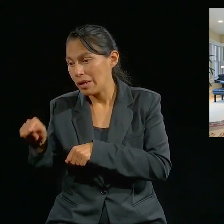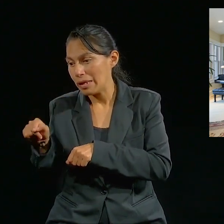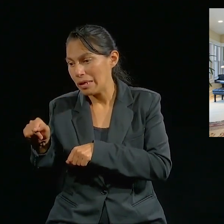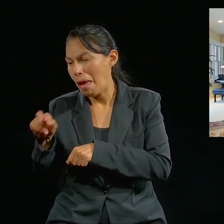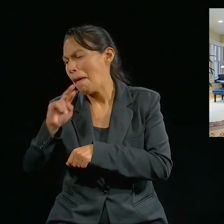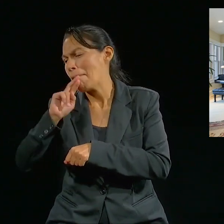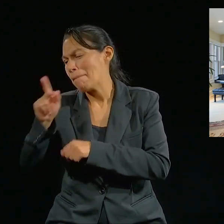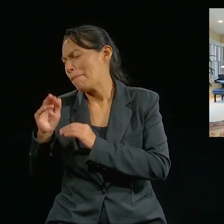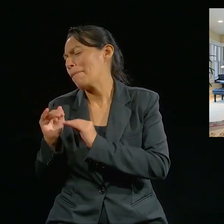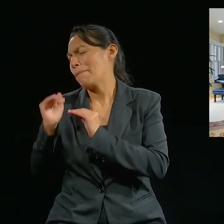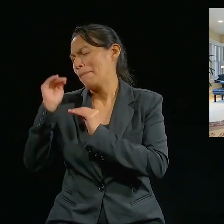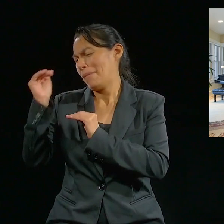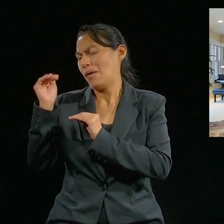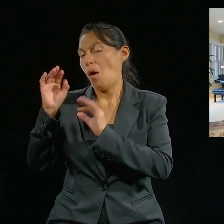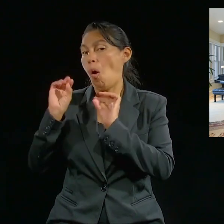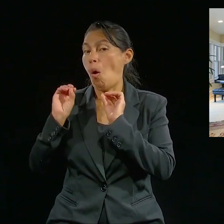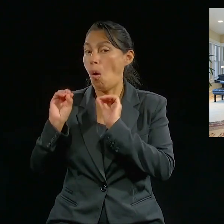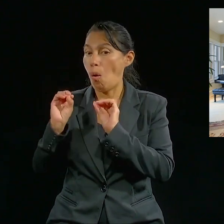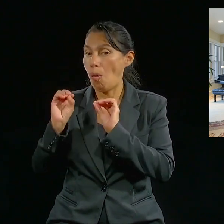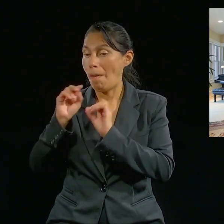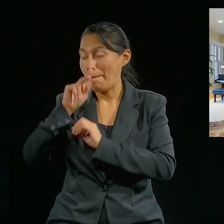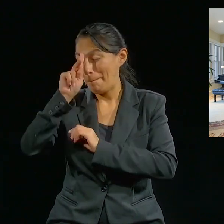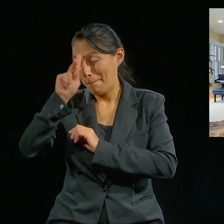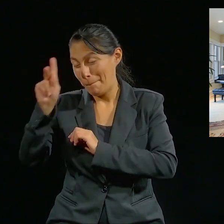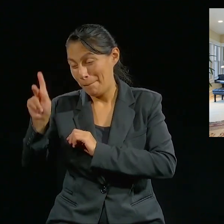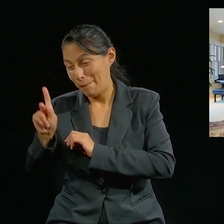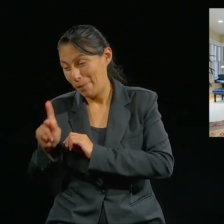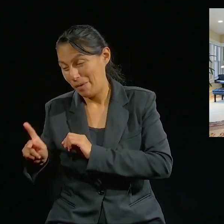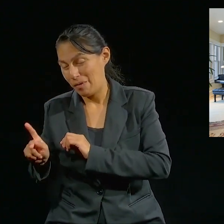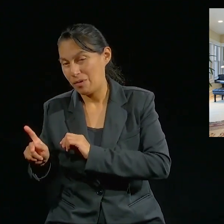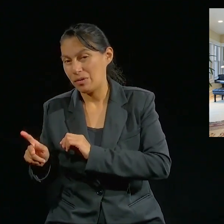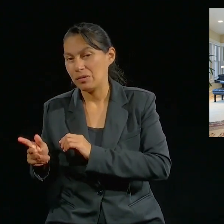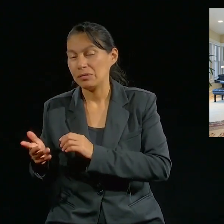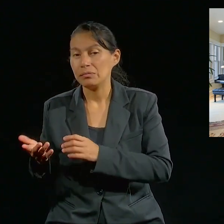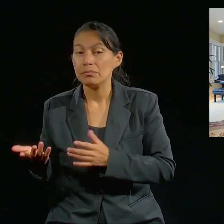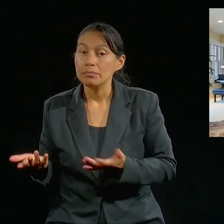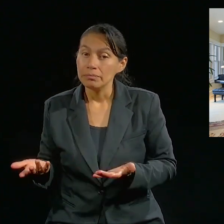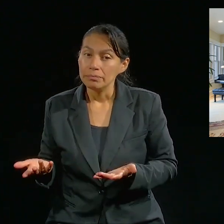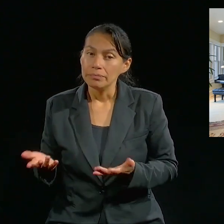riesgo o ella mejora o al contrario entonces